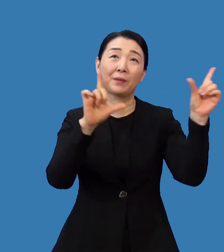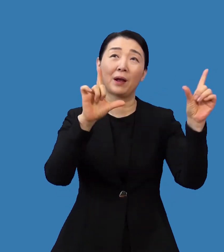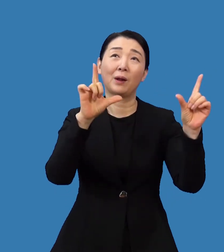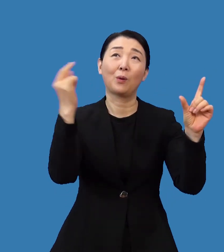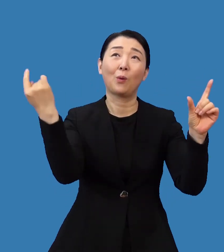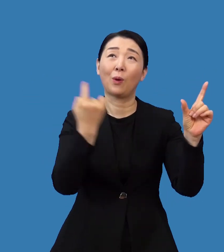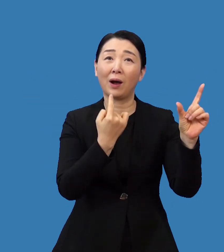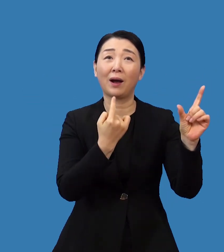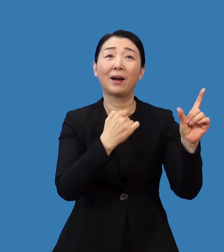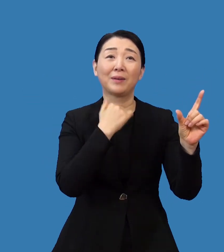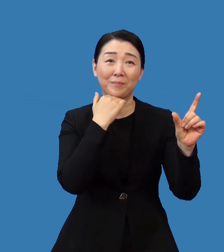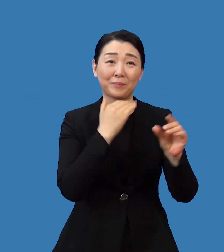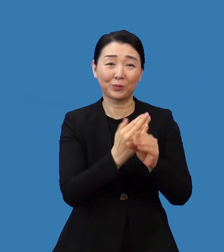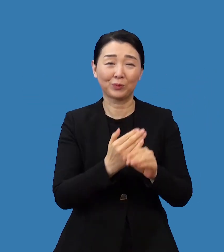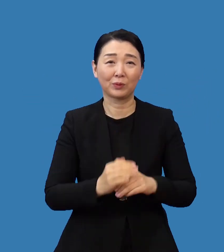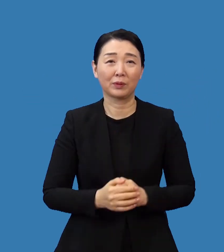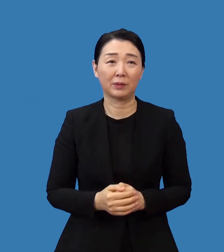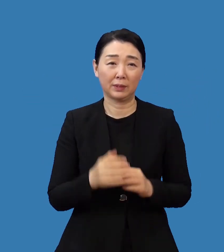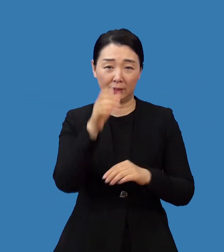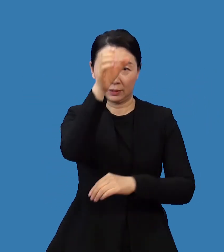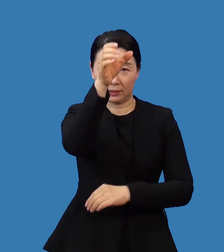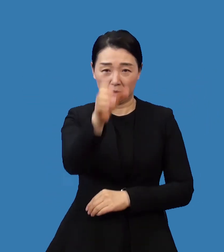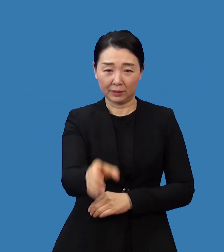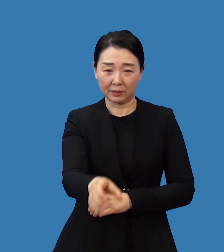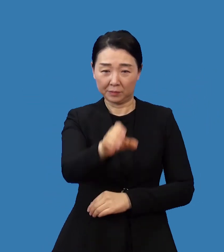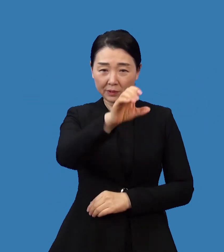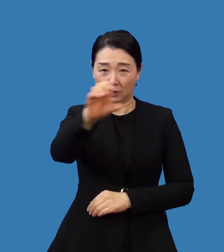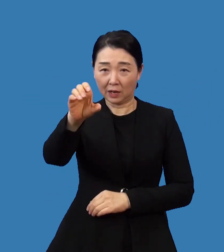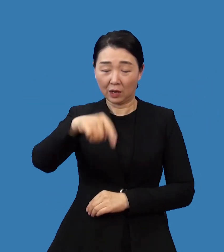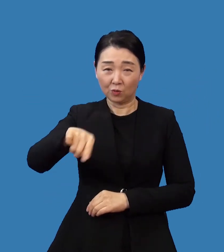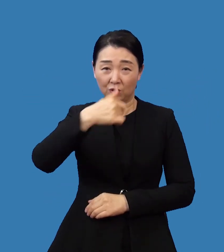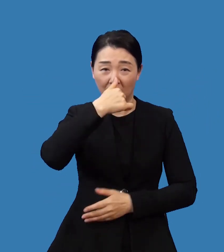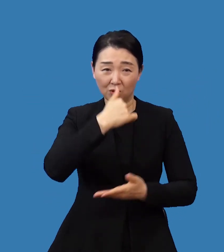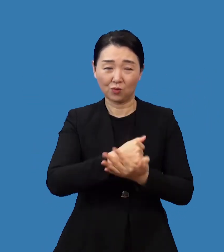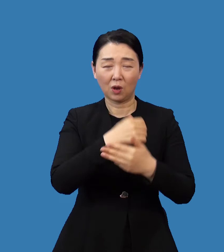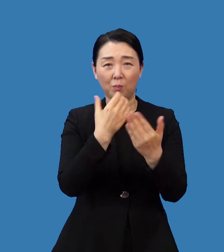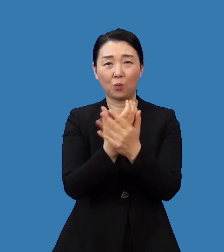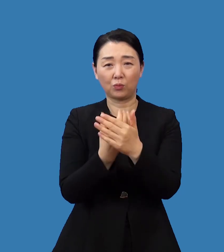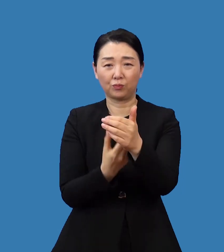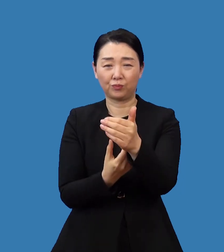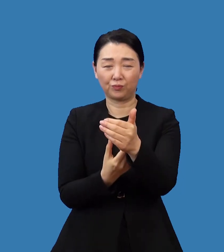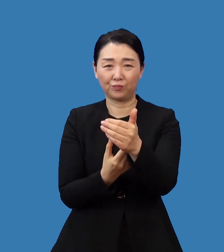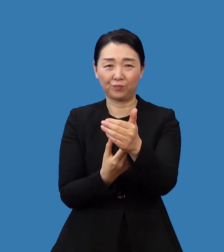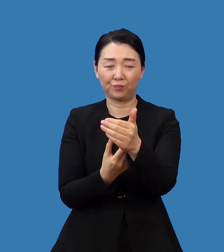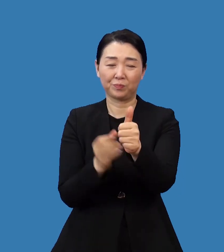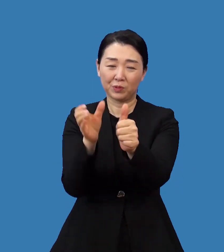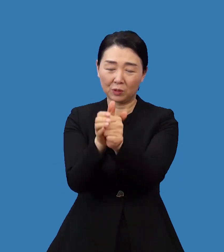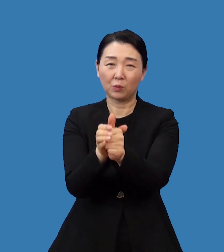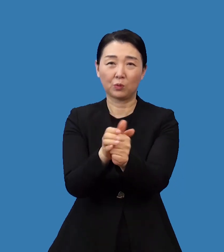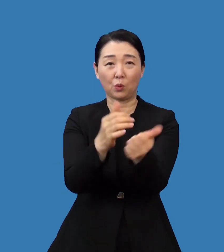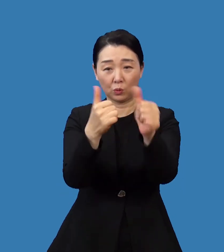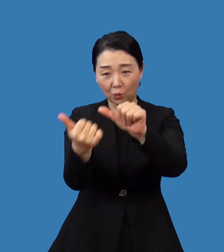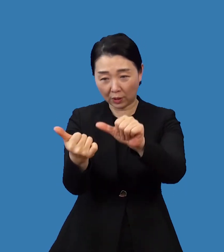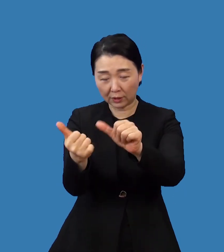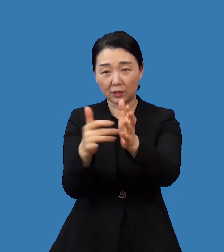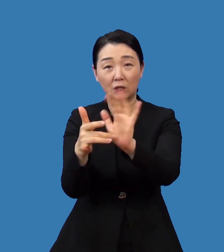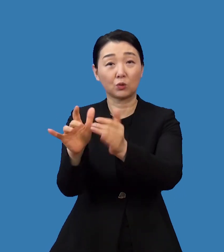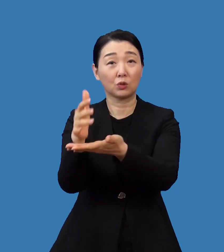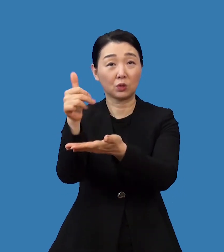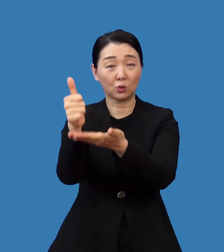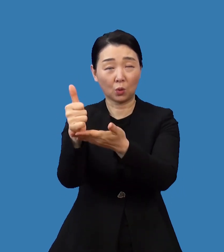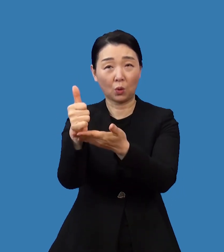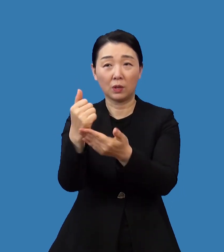있습니다. 십자가에서 우리의 허물과 죄를 짊어지고 돌아가신 그분, 그리고 우리에게 새로운